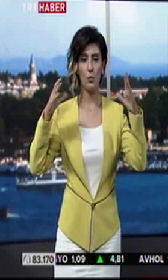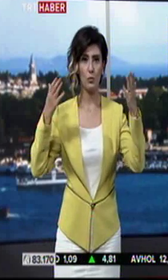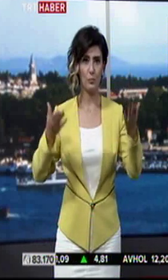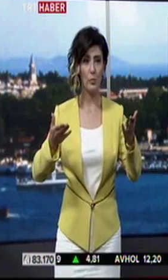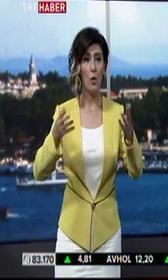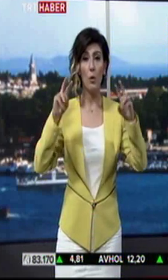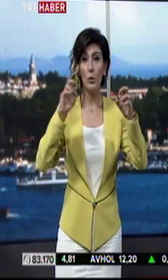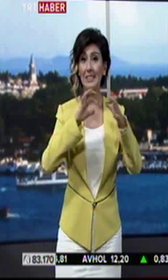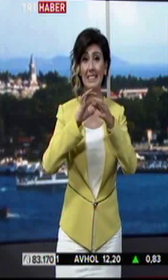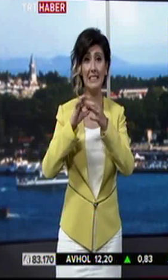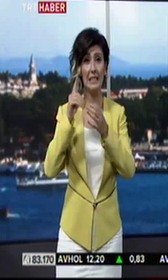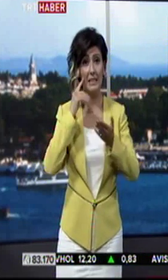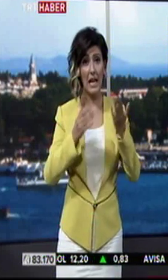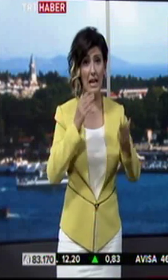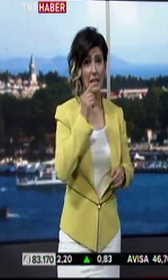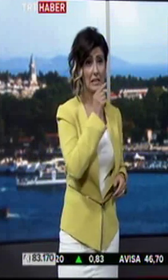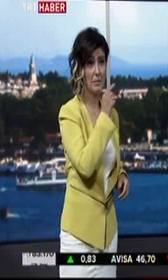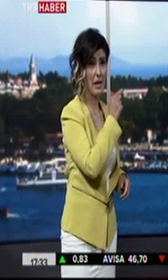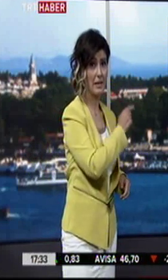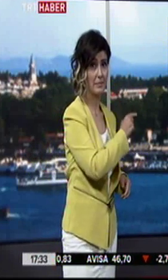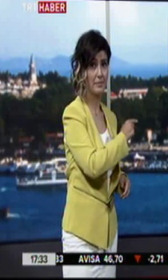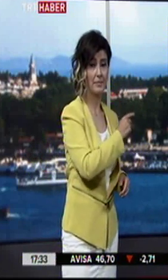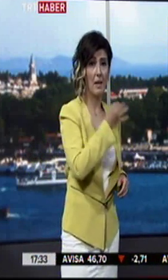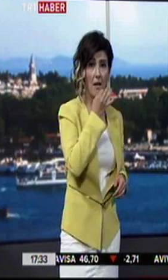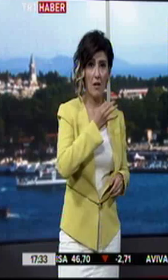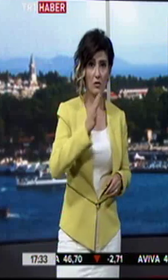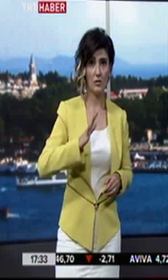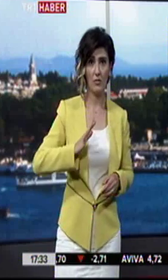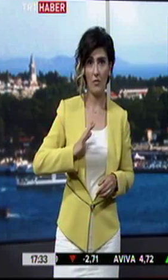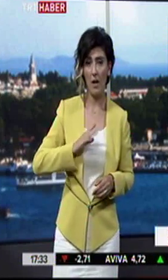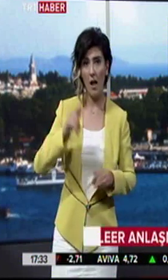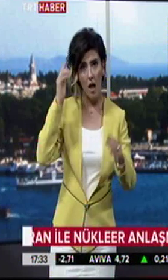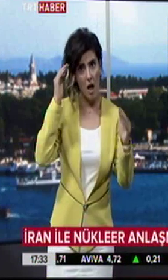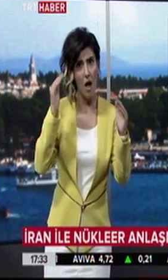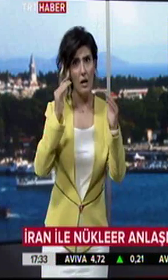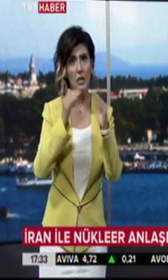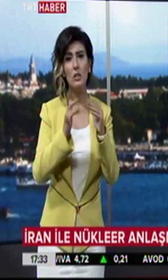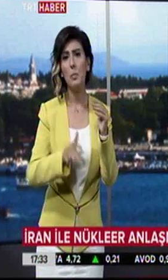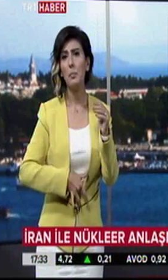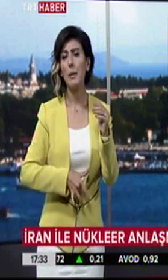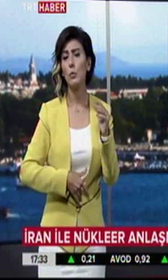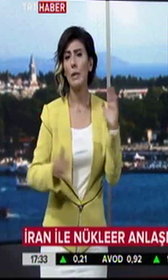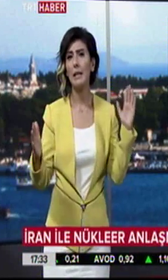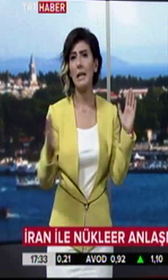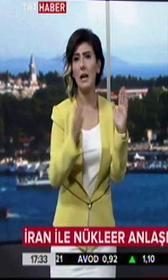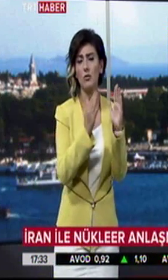bir değerlendirmede Dışişleri Bakanı Mevlüt Çavuşoğlu'ndan geldi. Çavuşoğlu, "Anlaşmayı memnuniyetle karşılıyoruz."